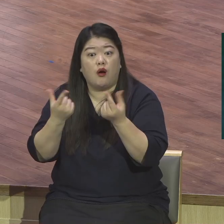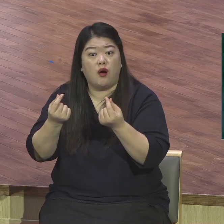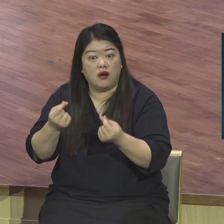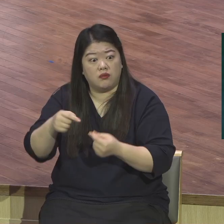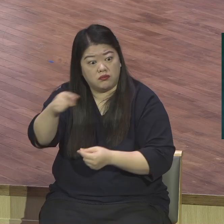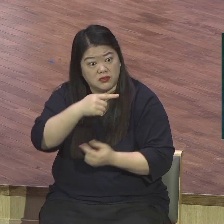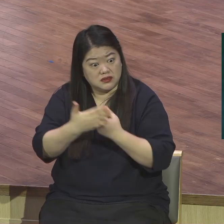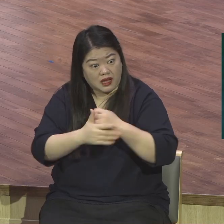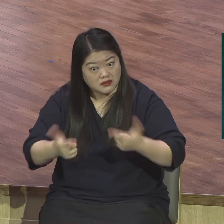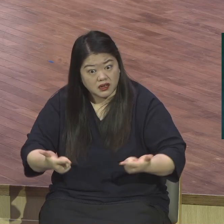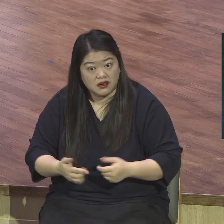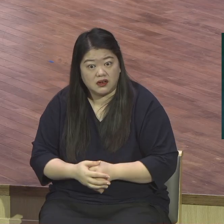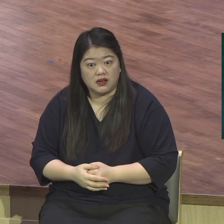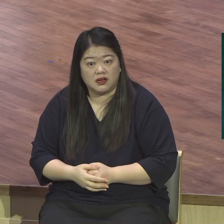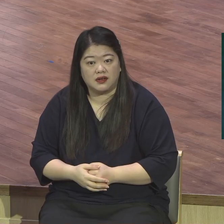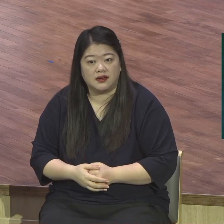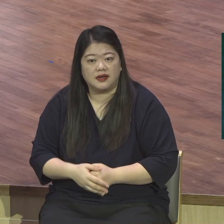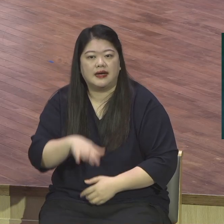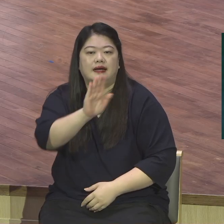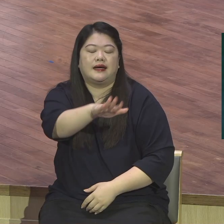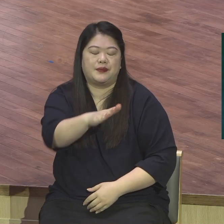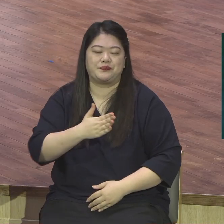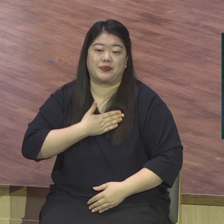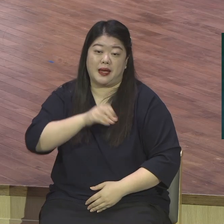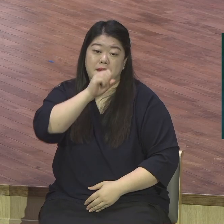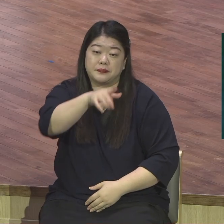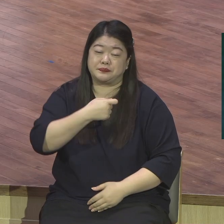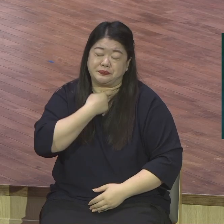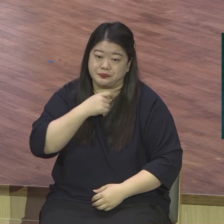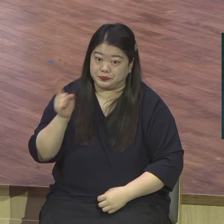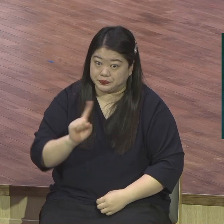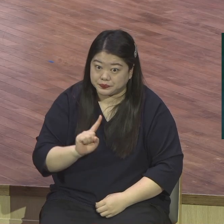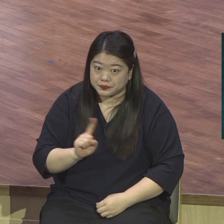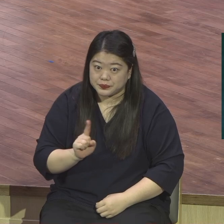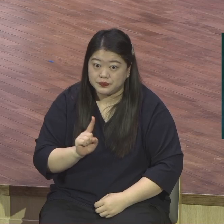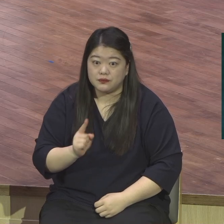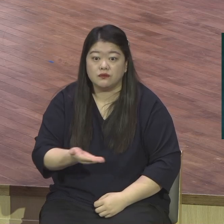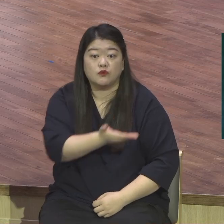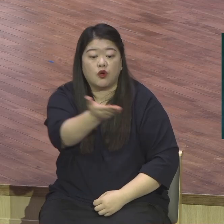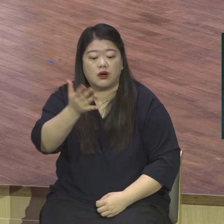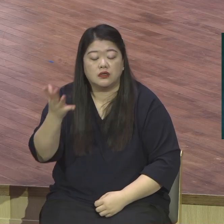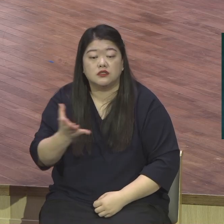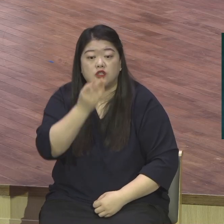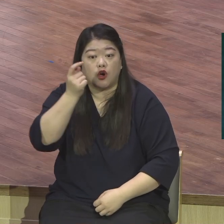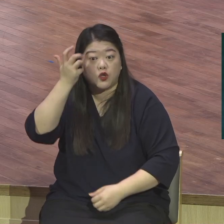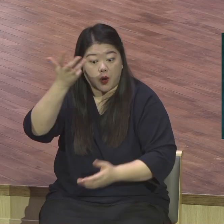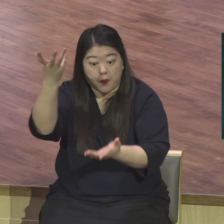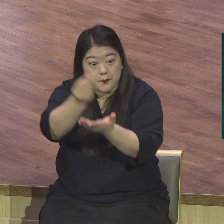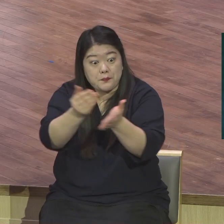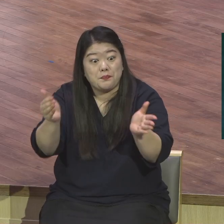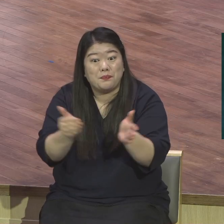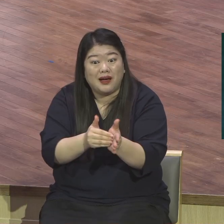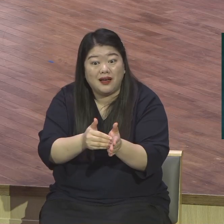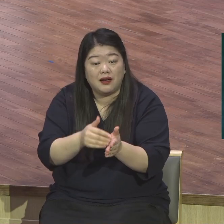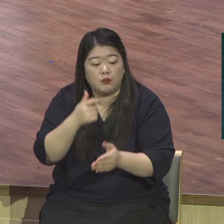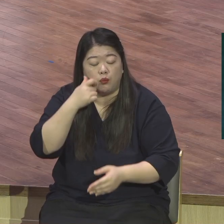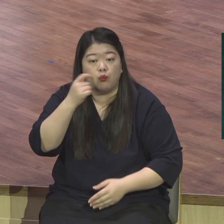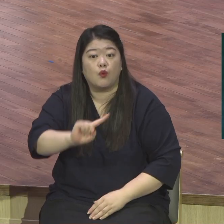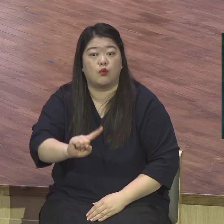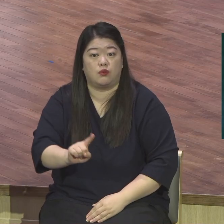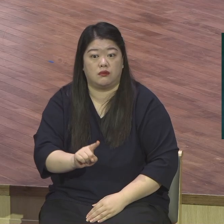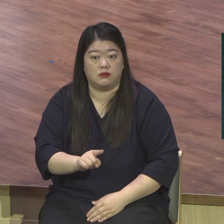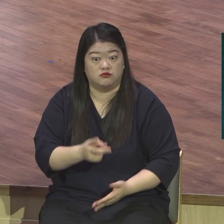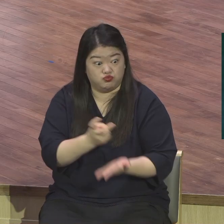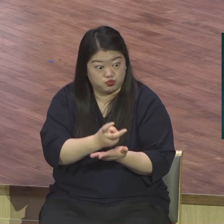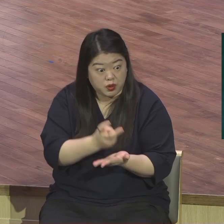깨더냐? 내가 너희에게서 다만 이것을 알려하노니 너희가 성령을 받은 것이 율법 행위로냐 혹은 듣고